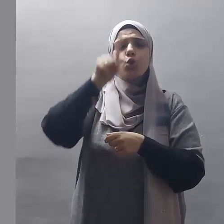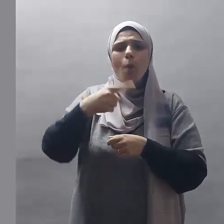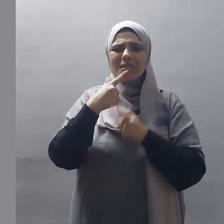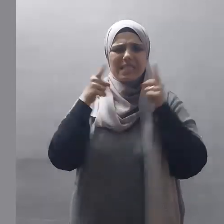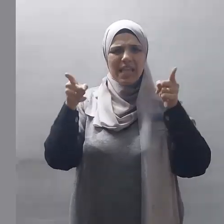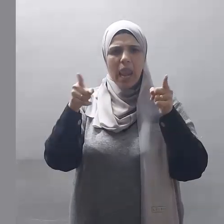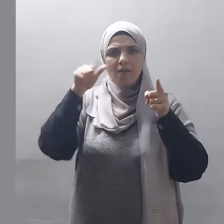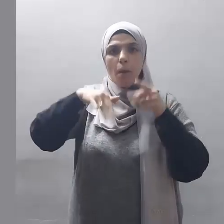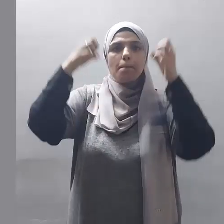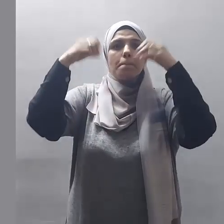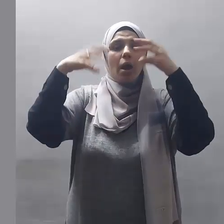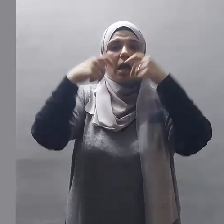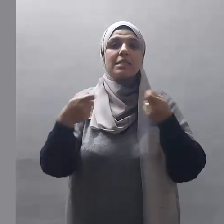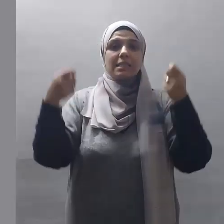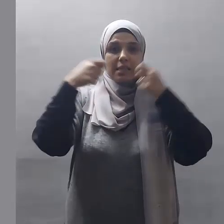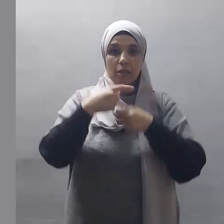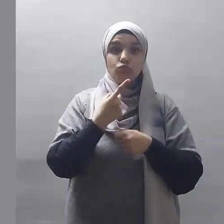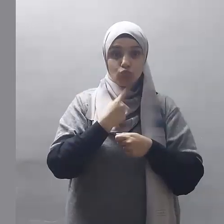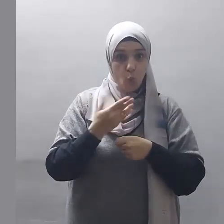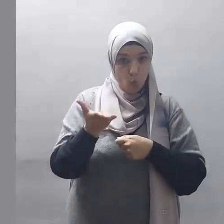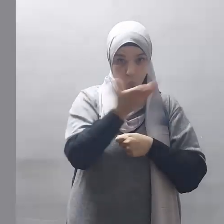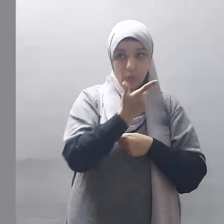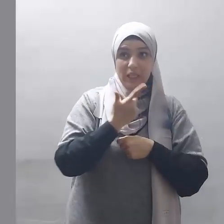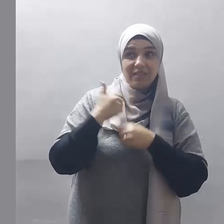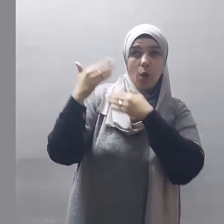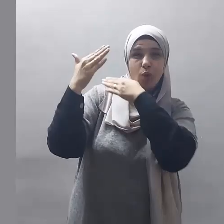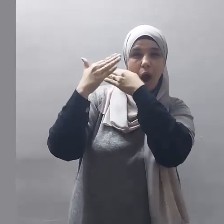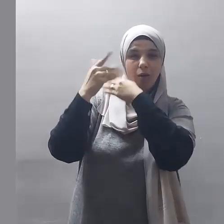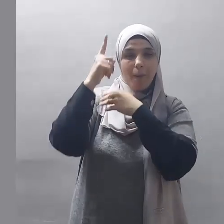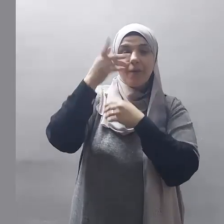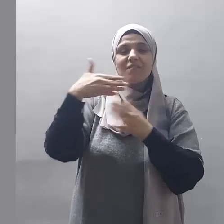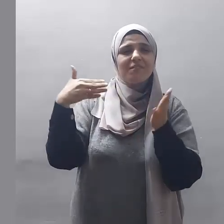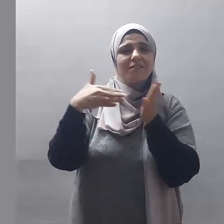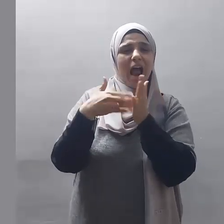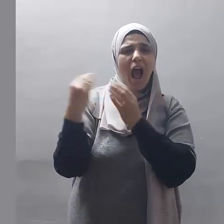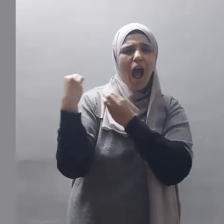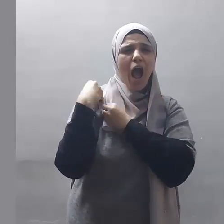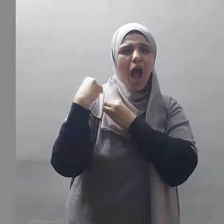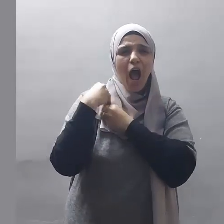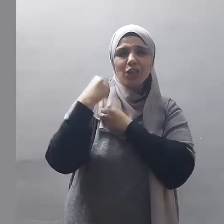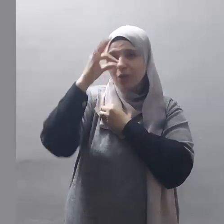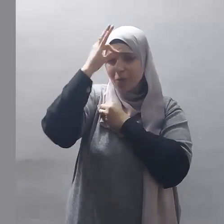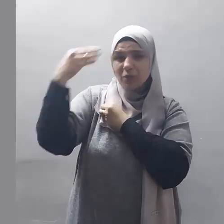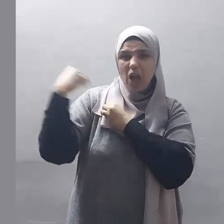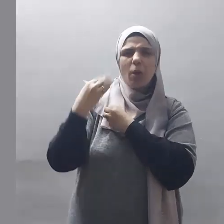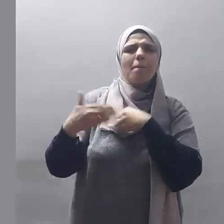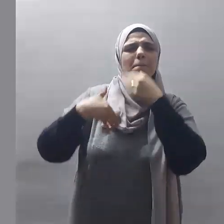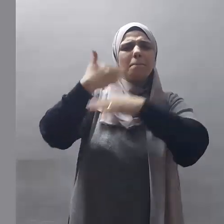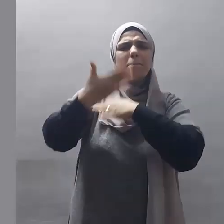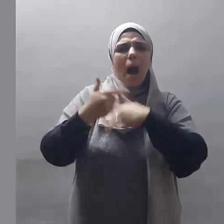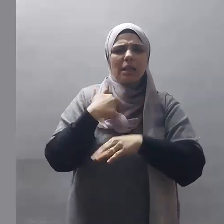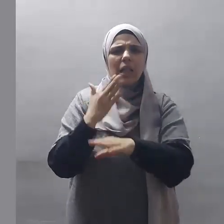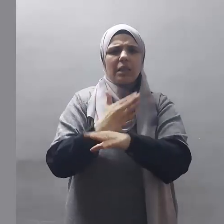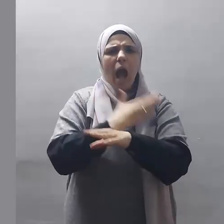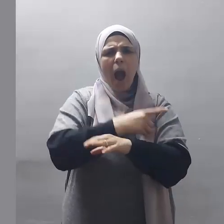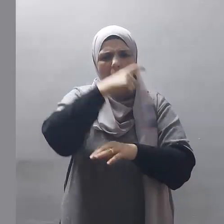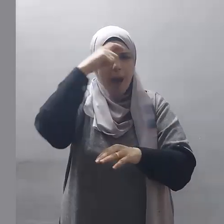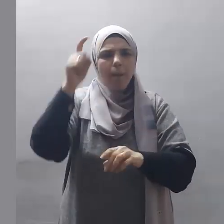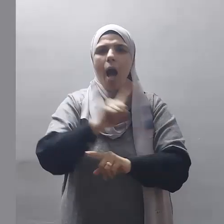نفحات الا فتعرضوا لها لعله ان يصيبكم نفحه منها فلا تشقون بعدها